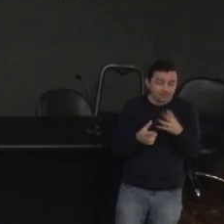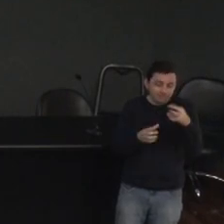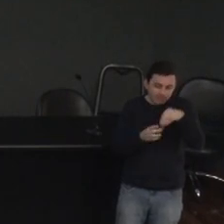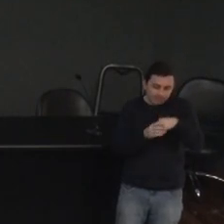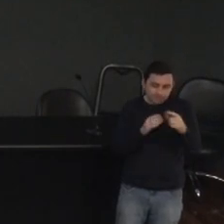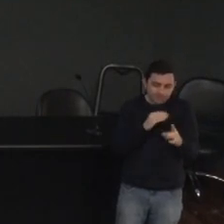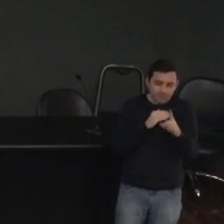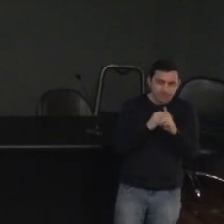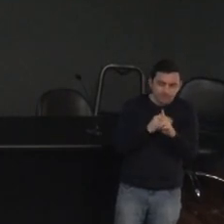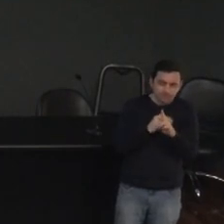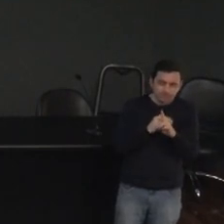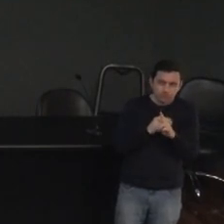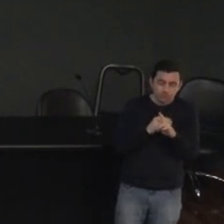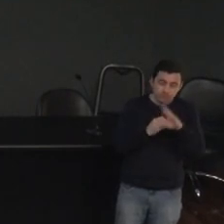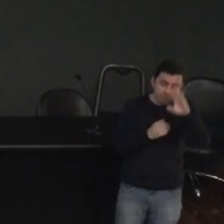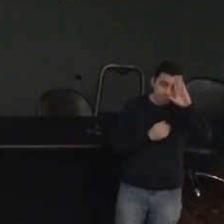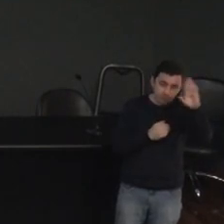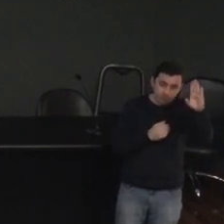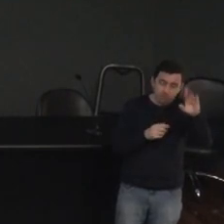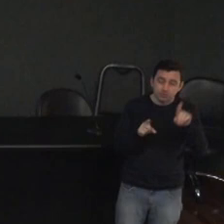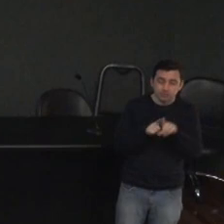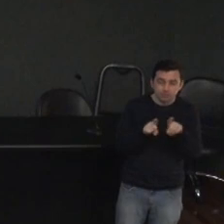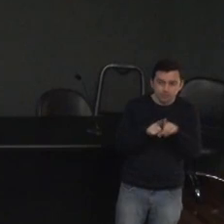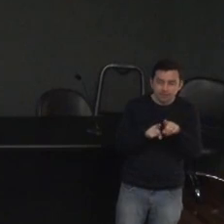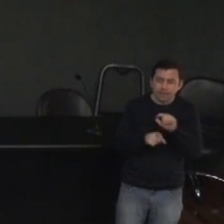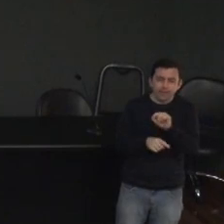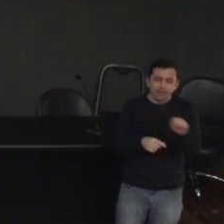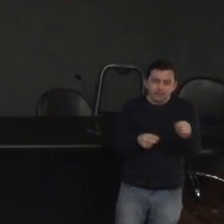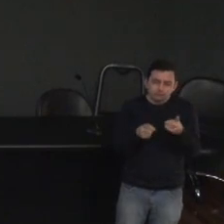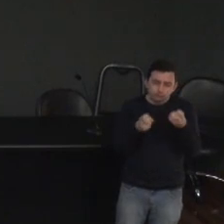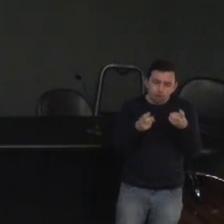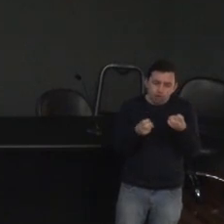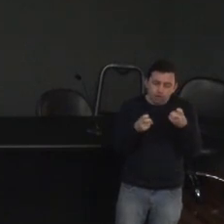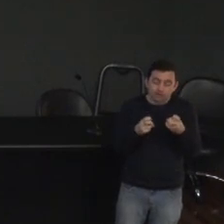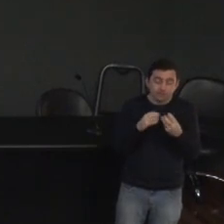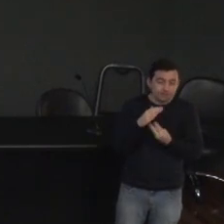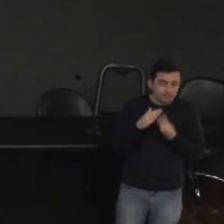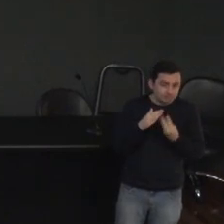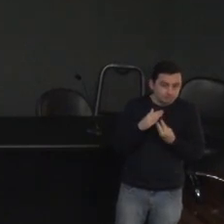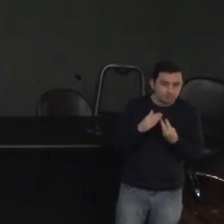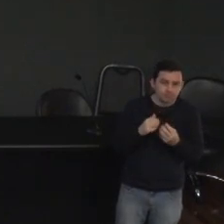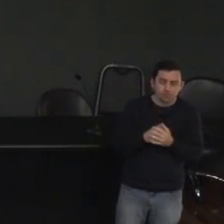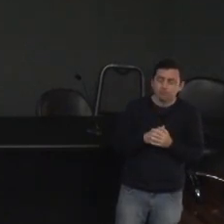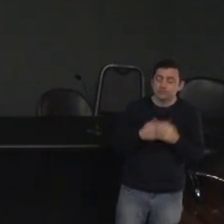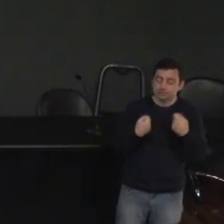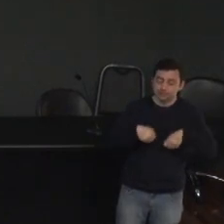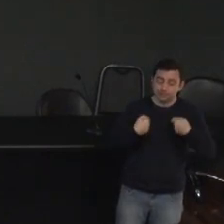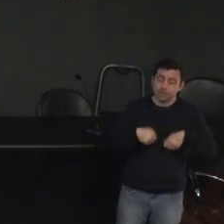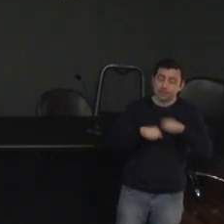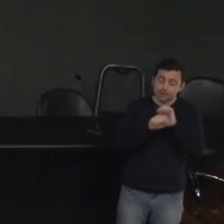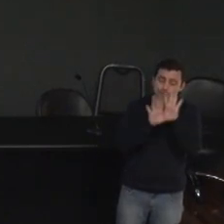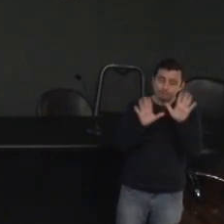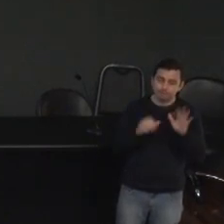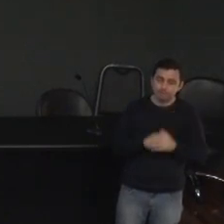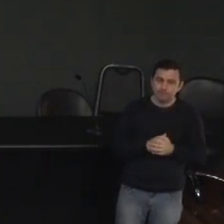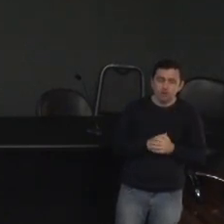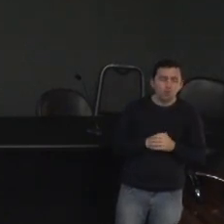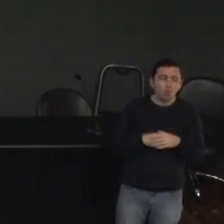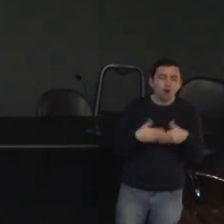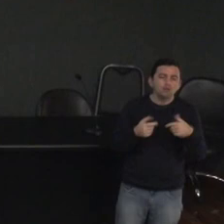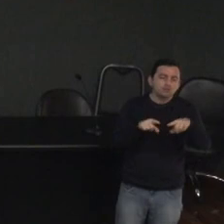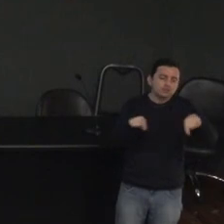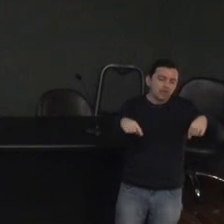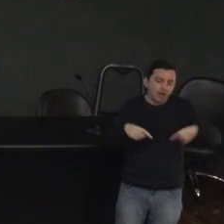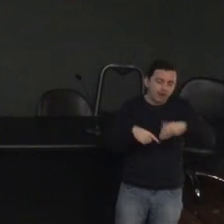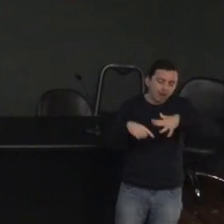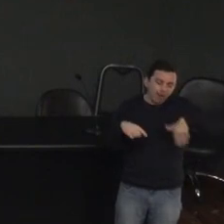titular de dados e também como quem explora dado de terceiros então isso tem que estar bem claro né quais gabinetes ou